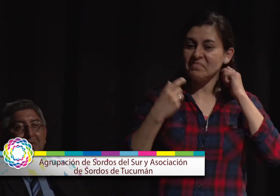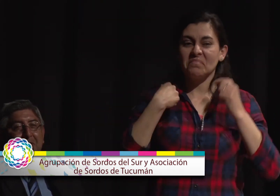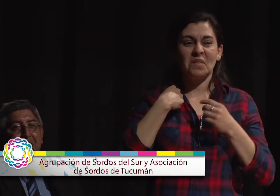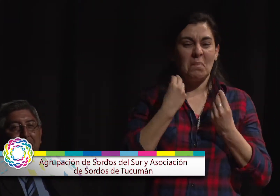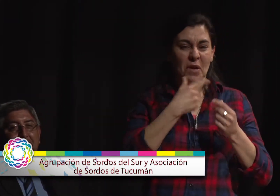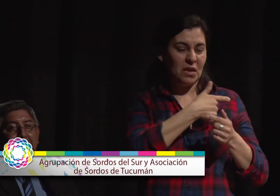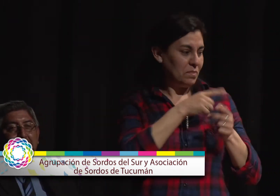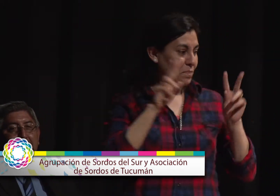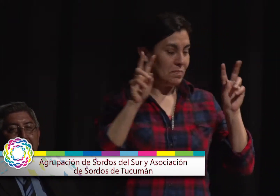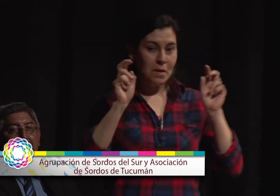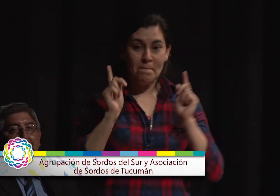Carla. No, Karina.